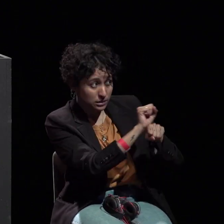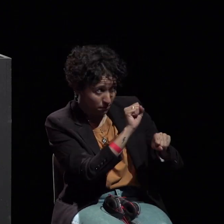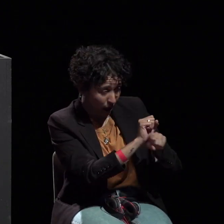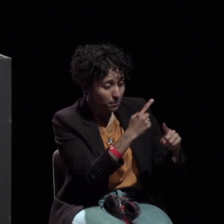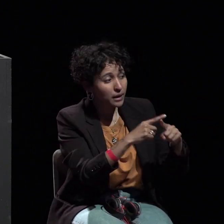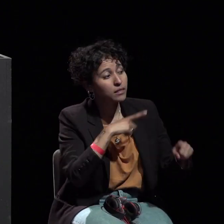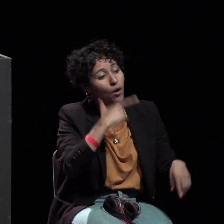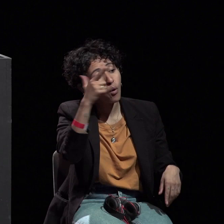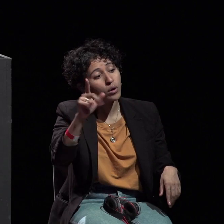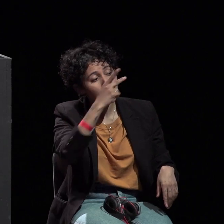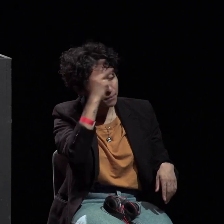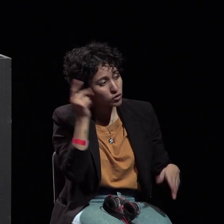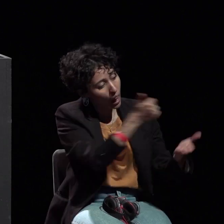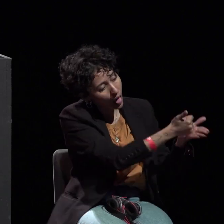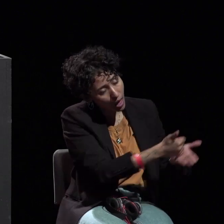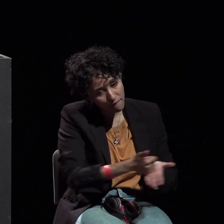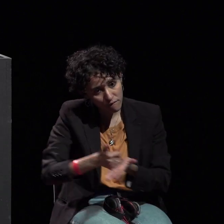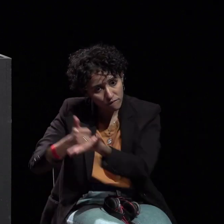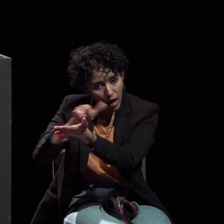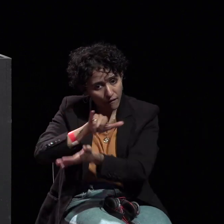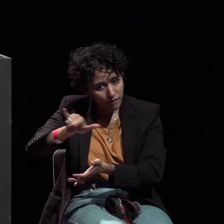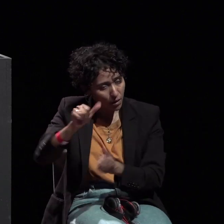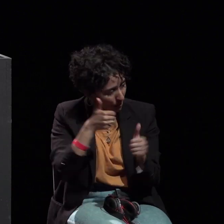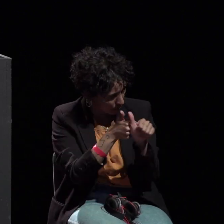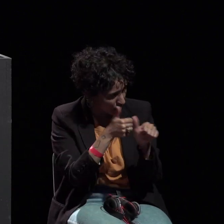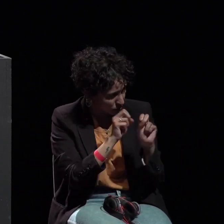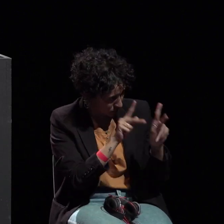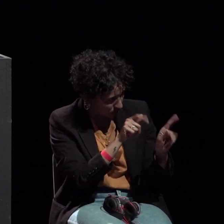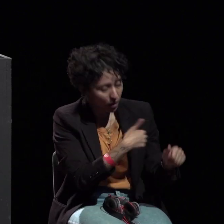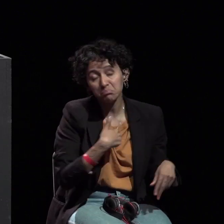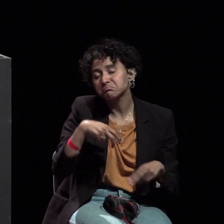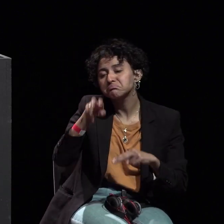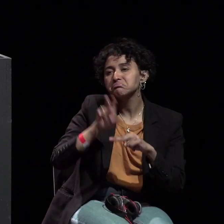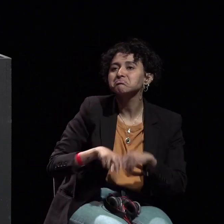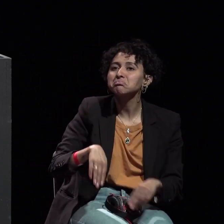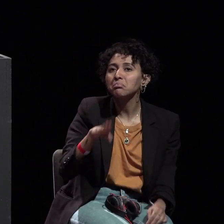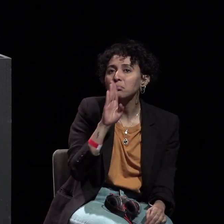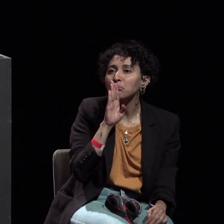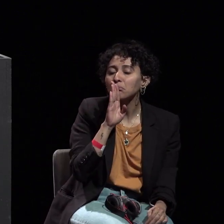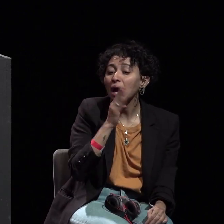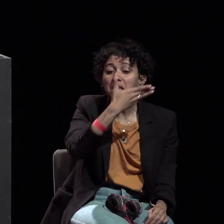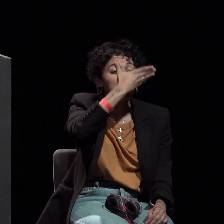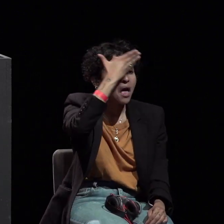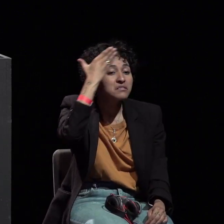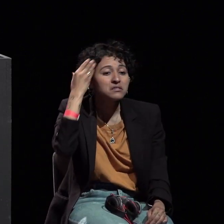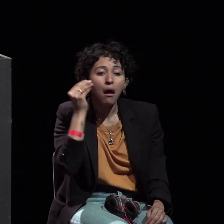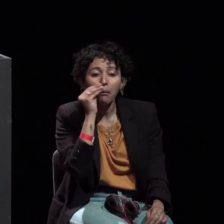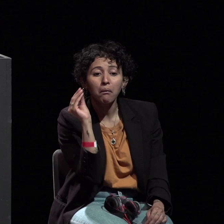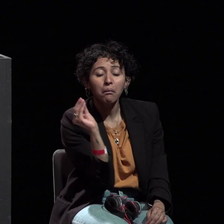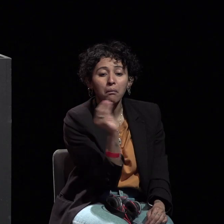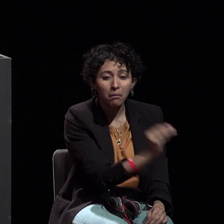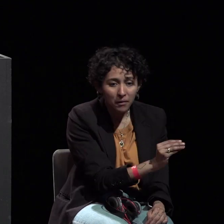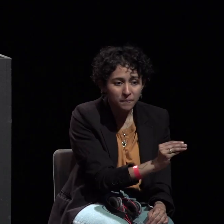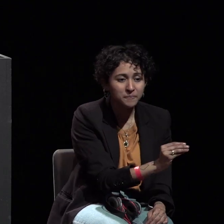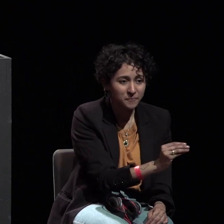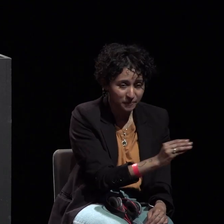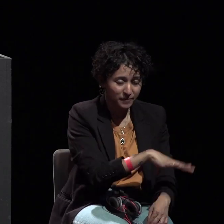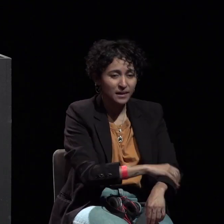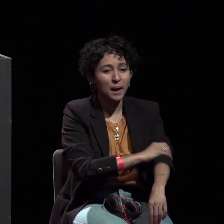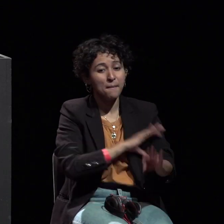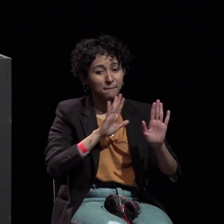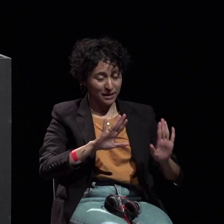levá-la para o embarque. E ela ficou sentadinha e esqueceram dela. Diz a lenda, mas não só a lenda, mas